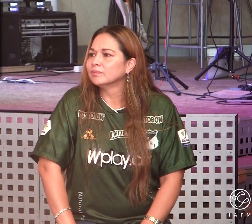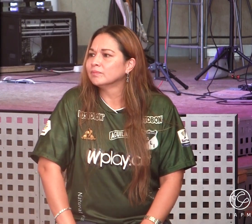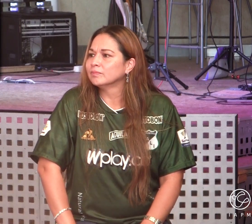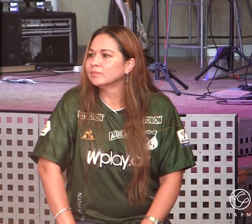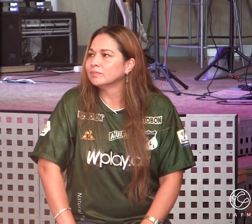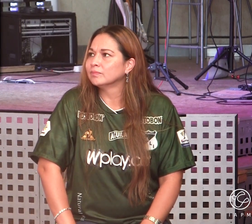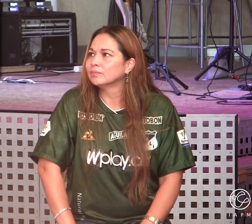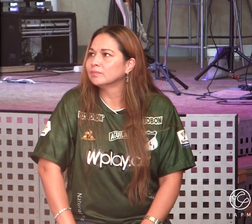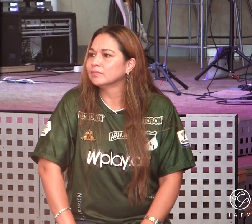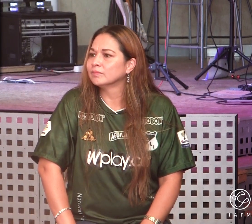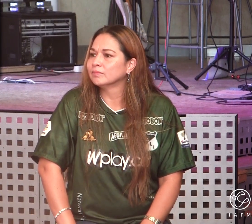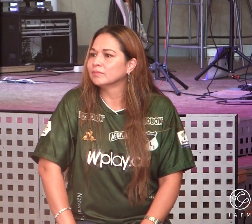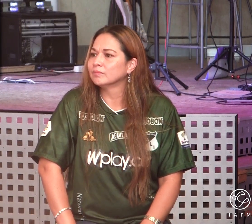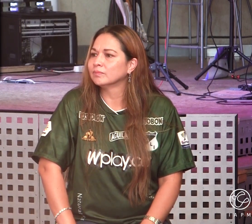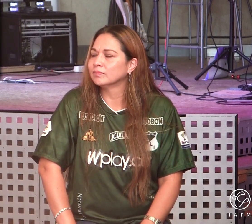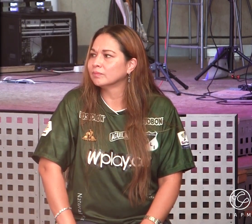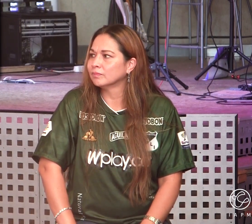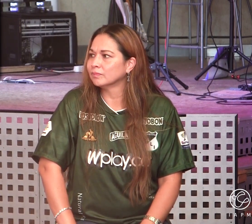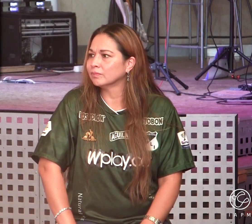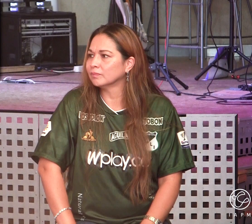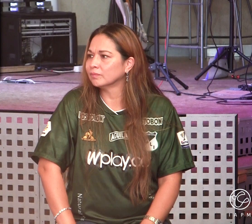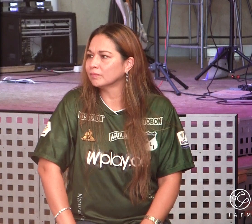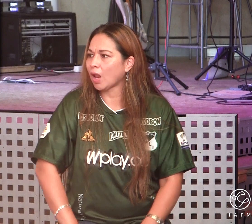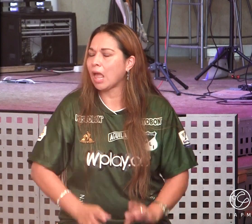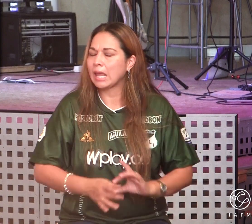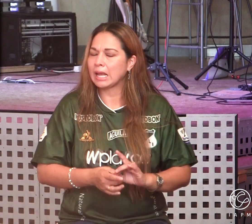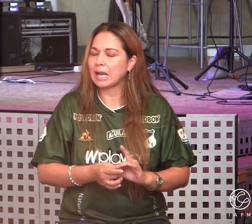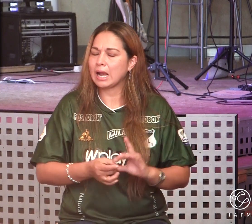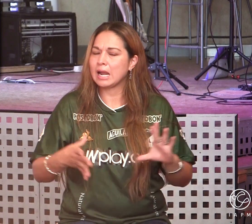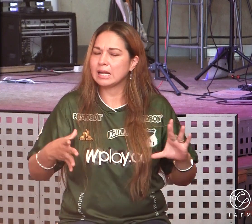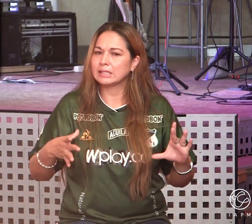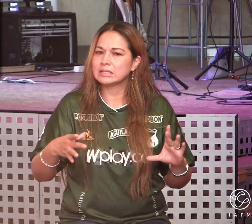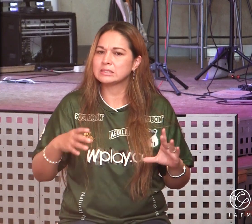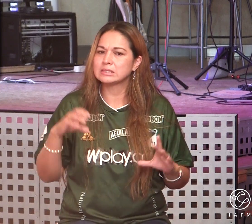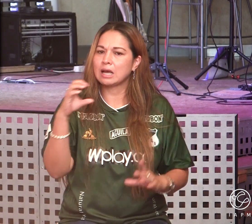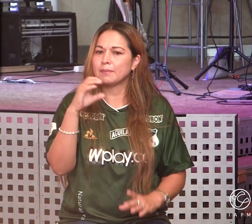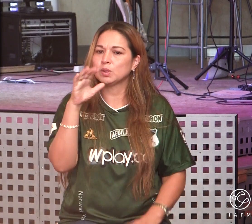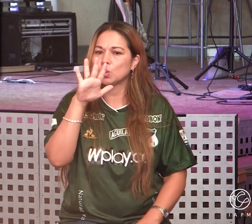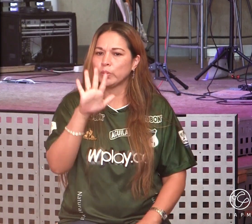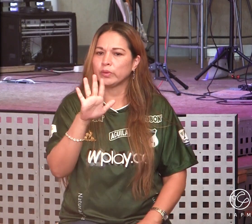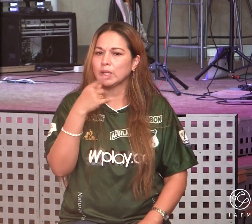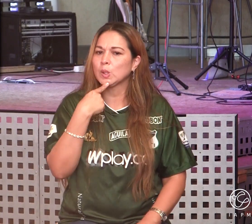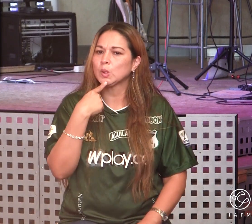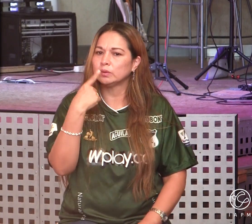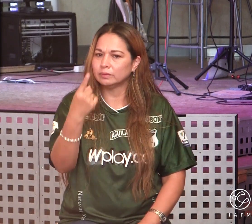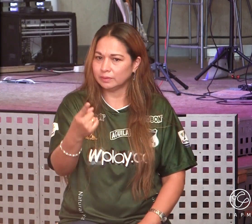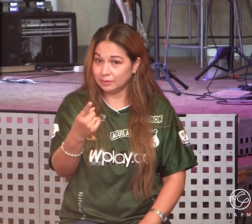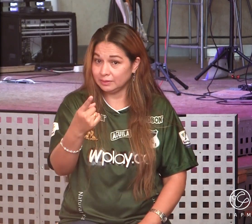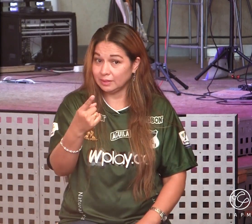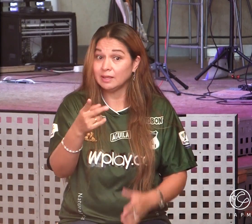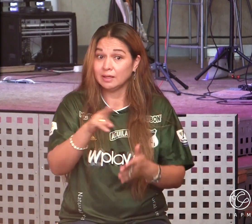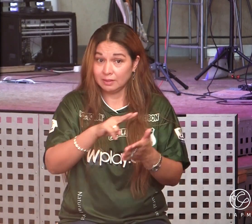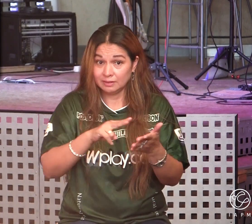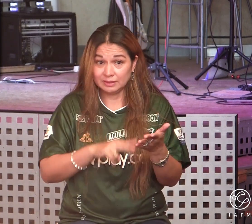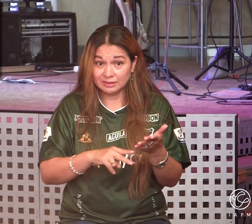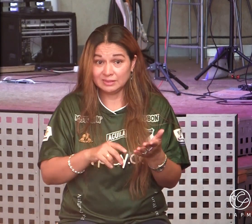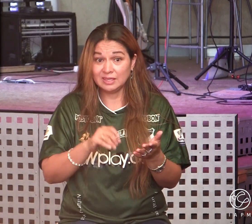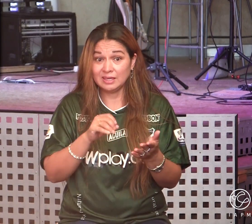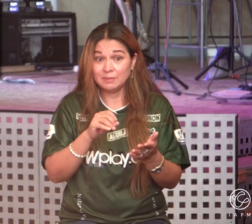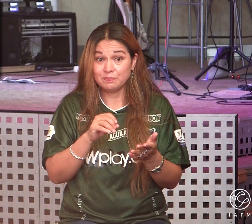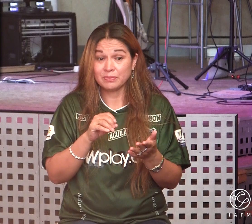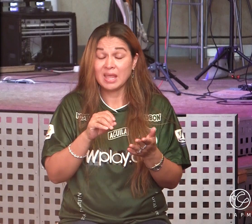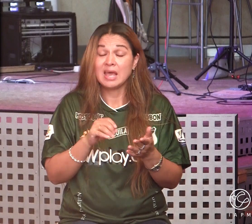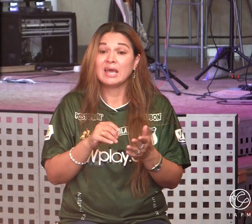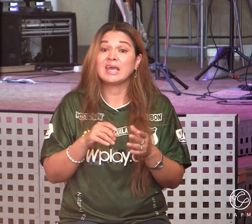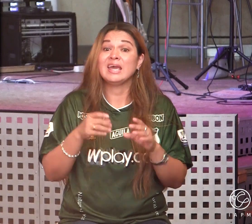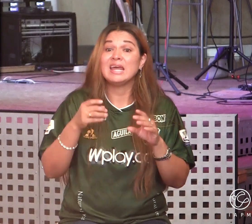los quiero llevar? Al resto de ese capítulo 5 de Gálatas. Porque más adelante dice, escuchen bien, mas el